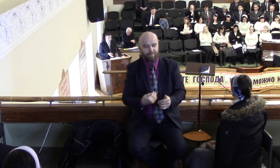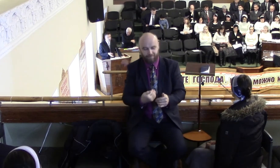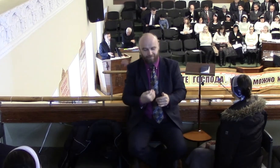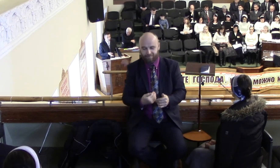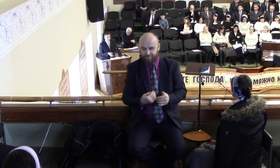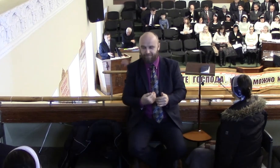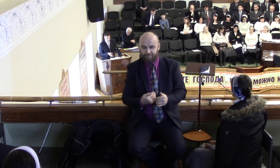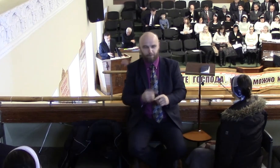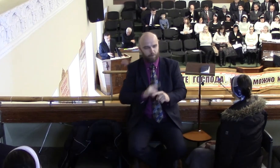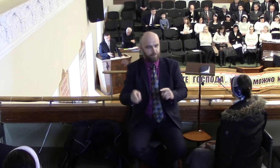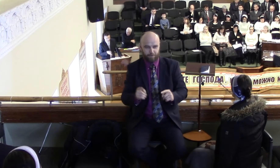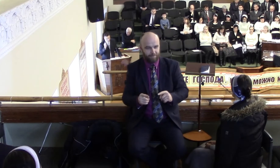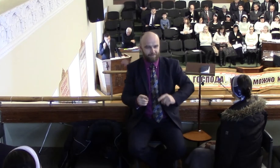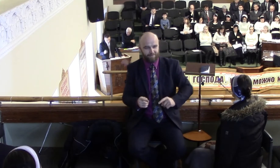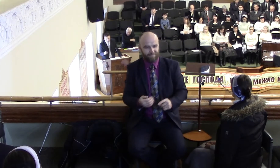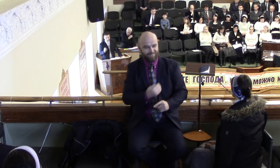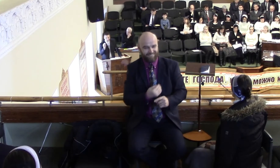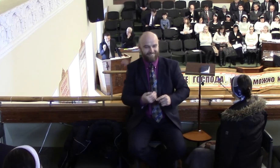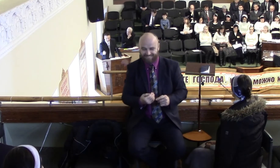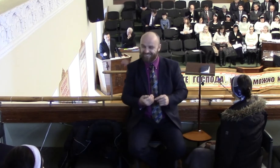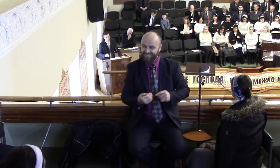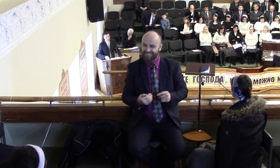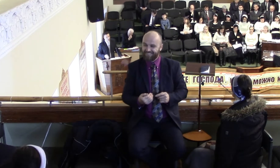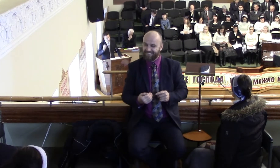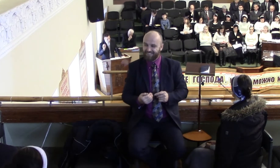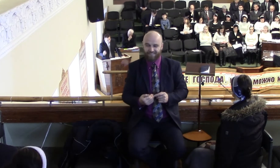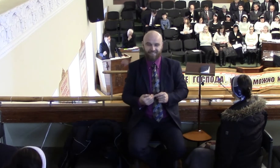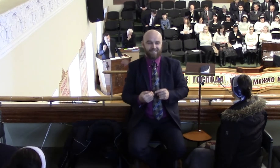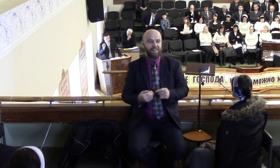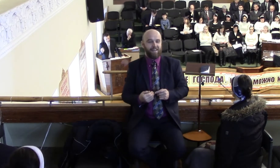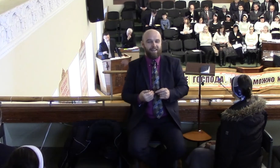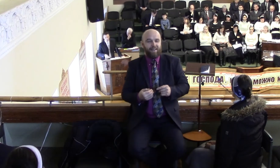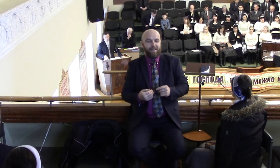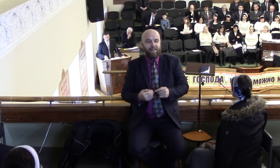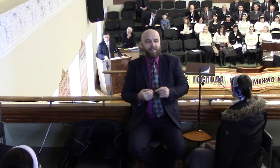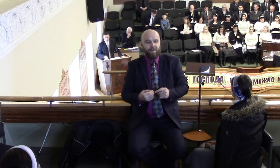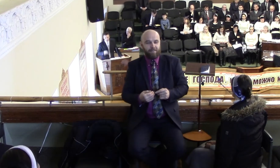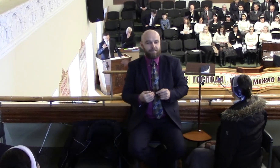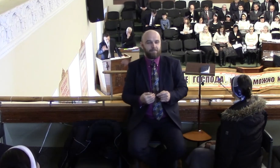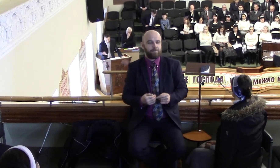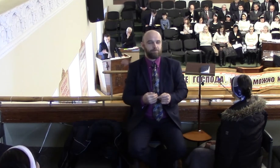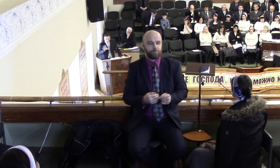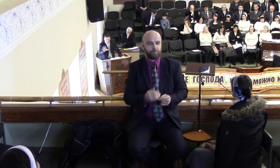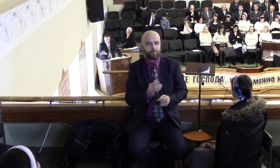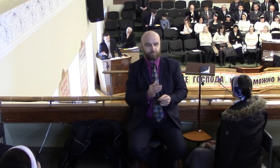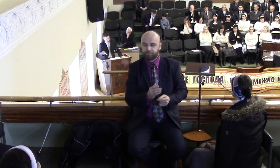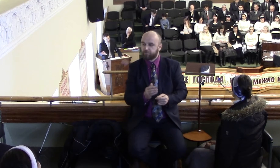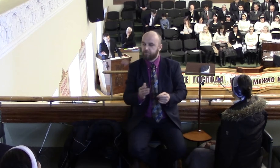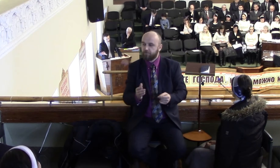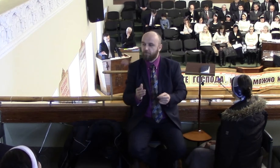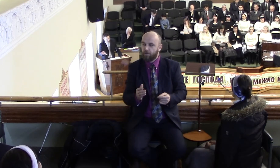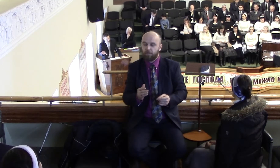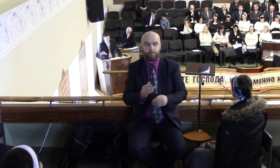по крайней мере, упоминается. Мертвые по грехам. Мертвые по преступлениям. Мертвые по